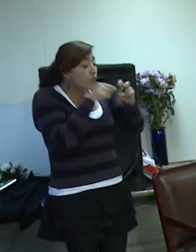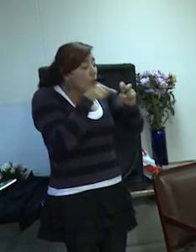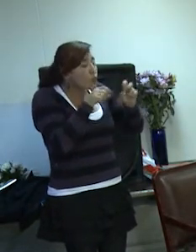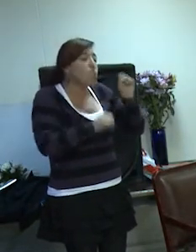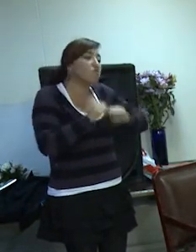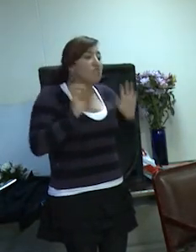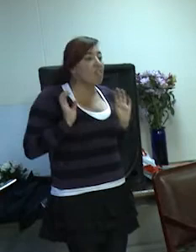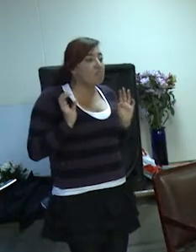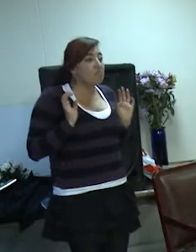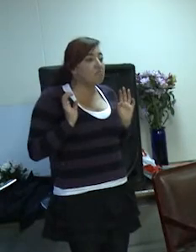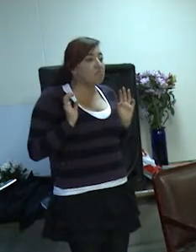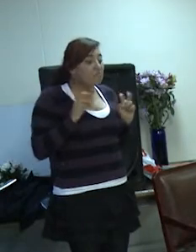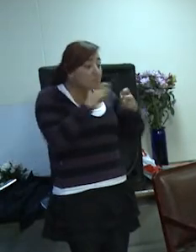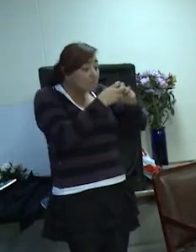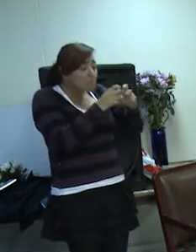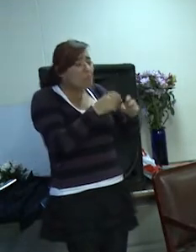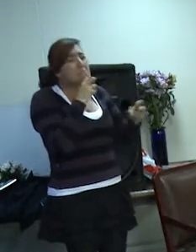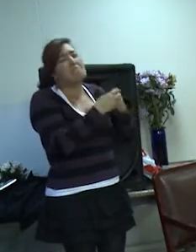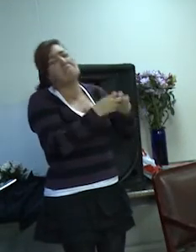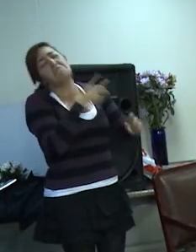posibilidad.